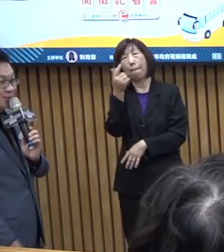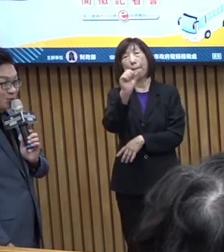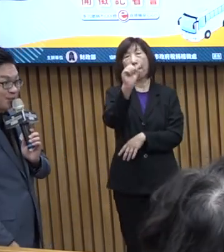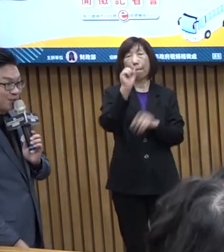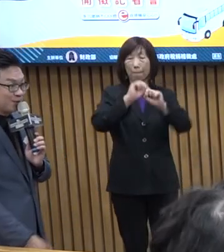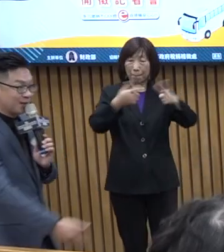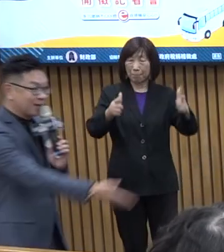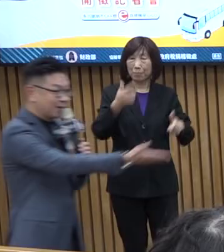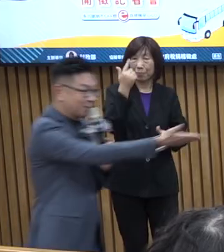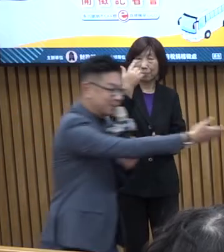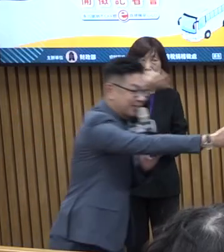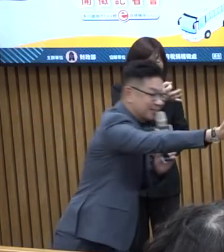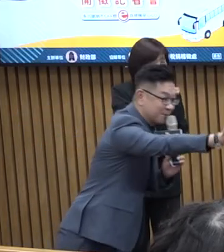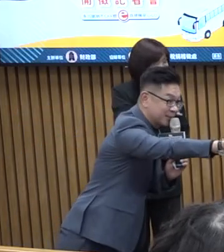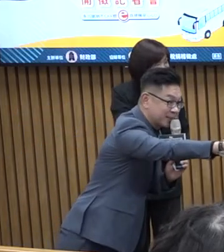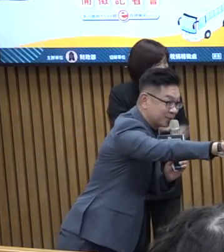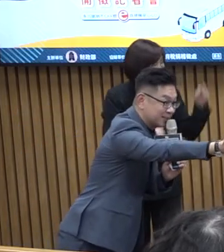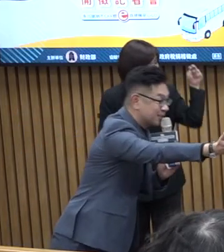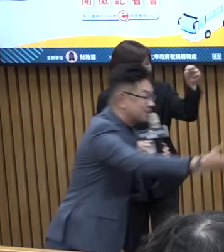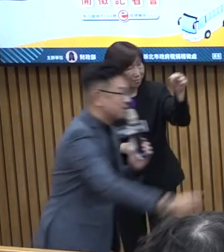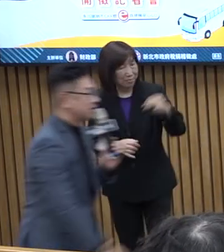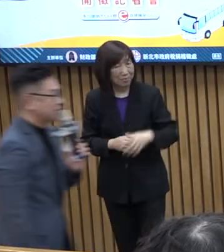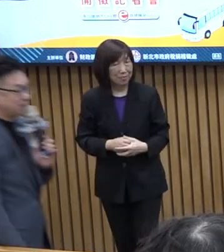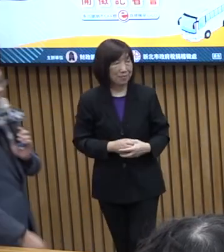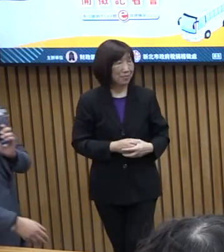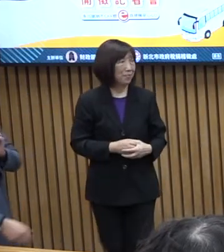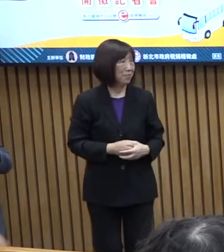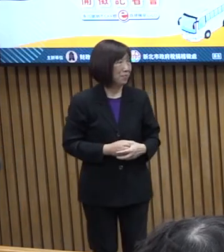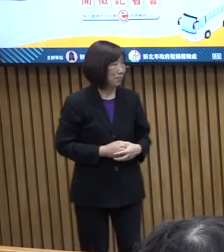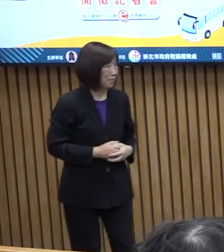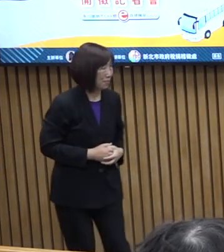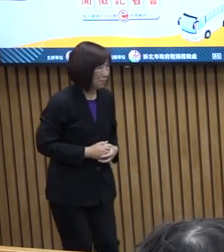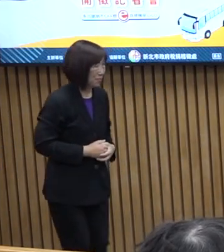的缴税内容。好，我们请看前方的大卫摄影师。